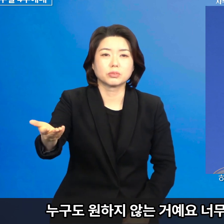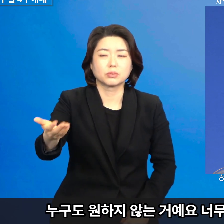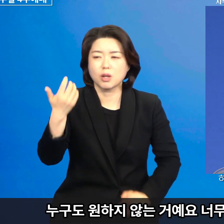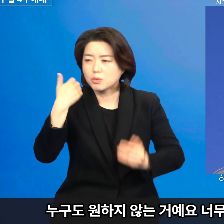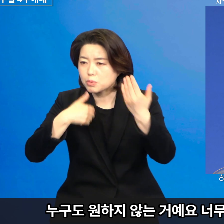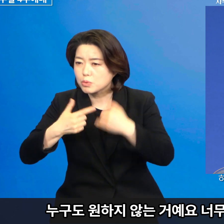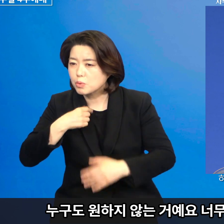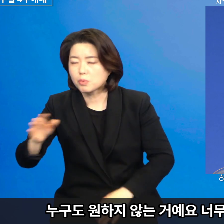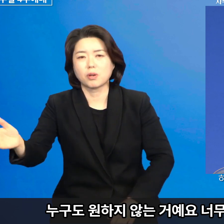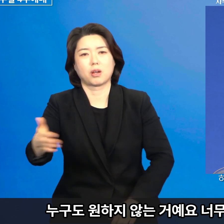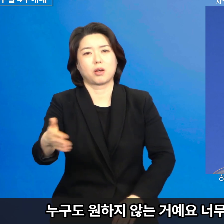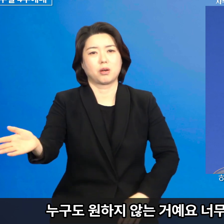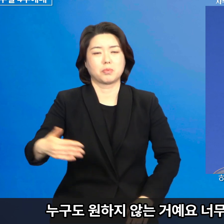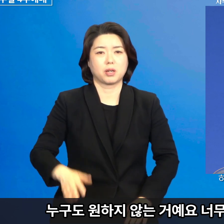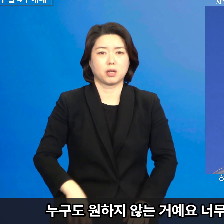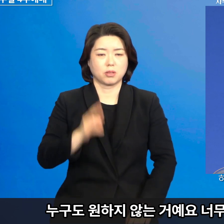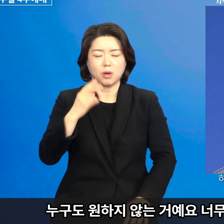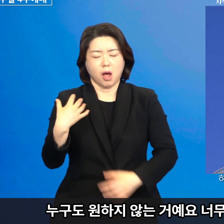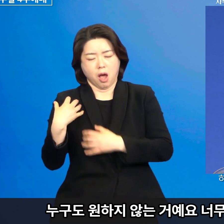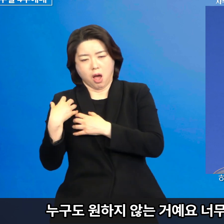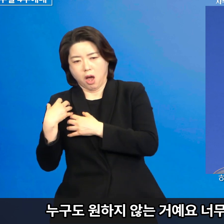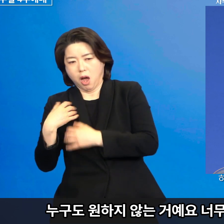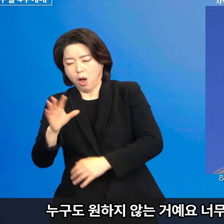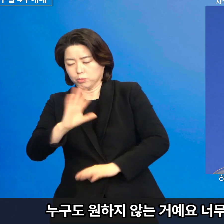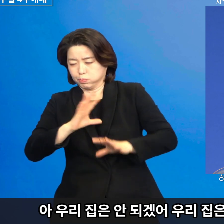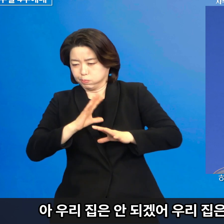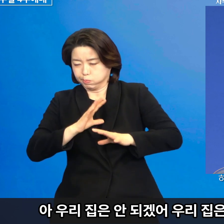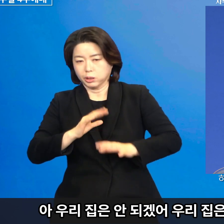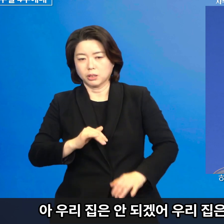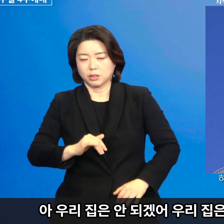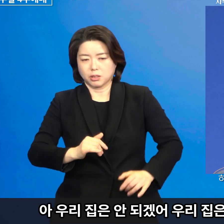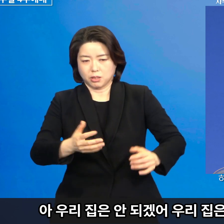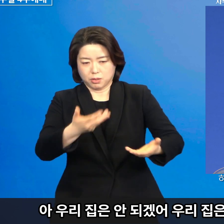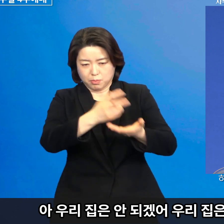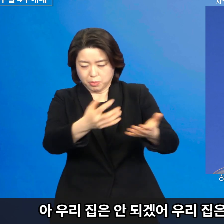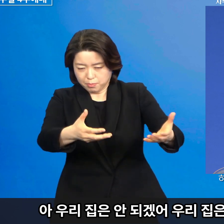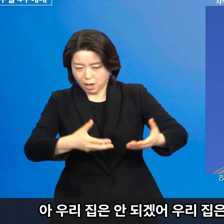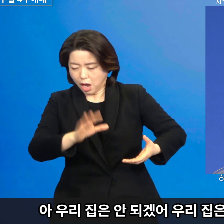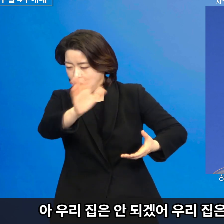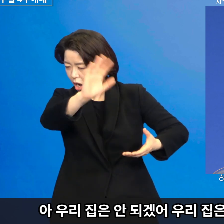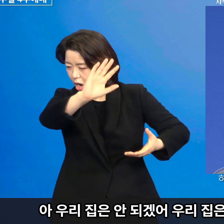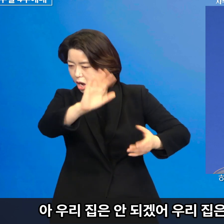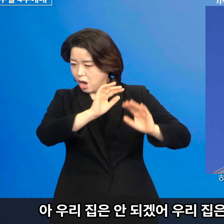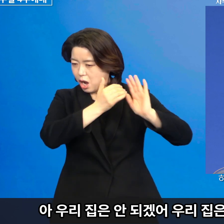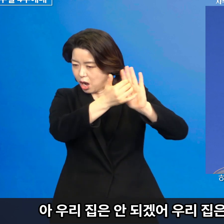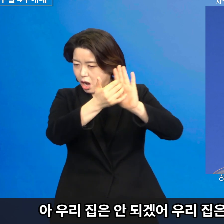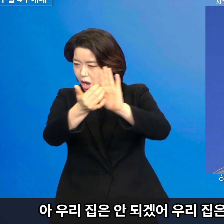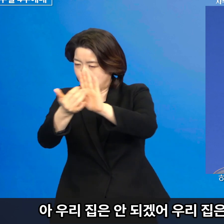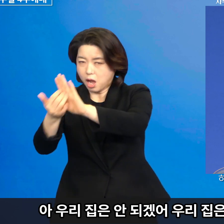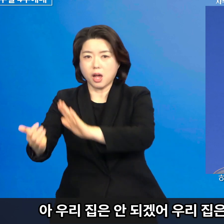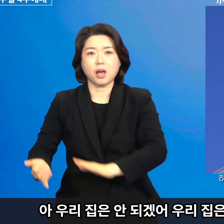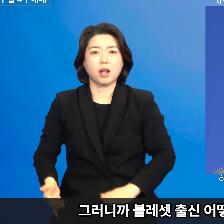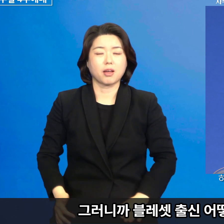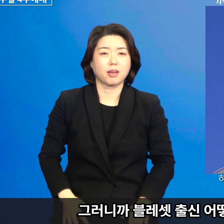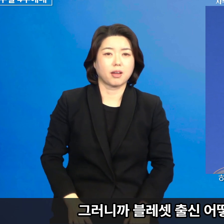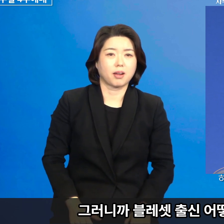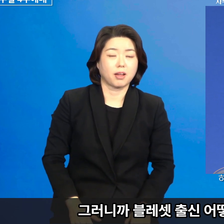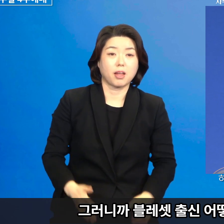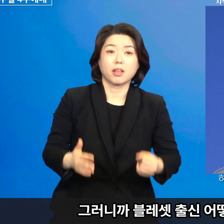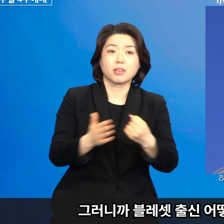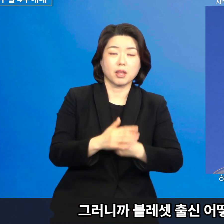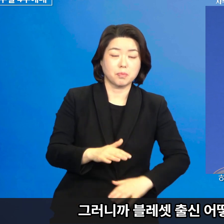거예요. 너무나 부담스럽고 두려운 거예요. 우리 집은 안 되겠습니다. 우리 집은 안 되겠습니다. 다 거절하는 거예요.